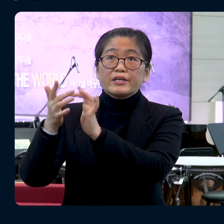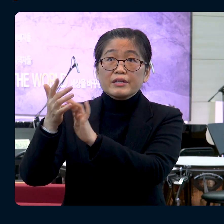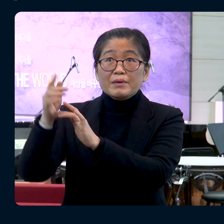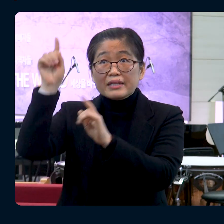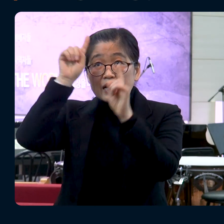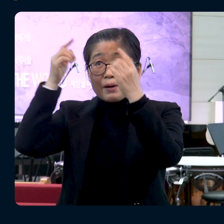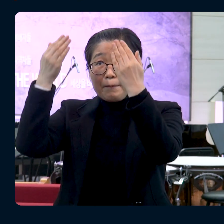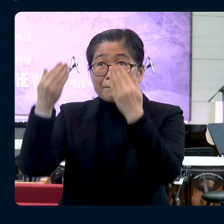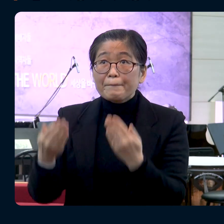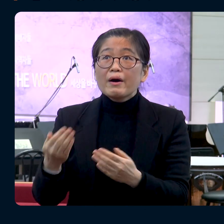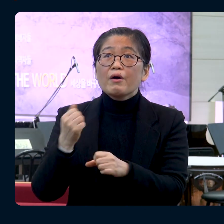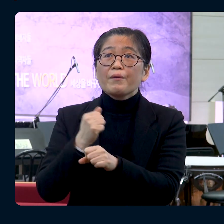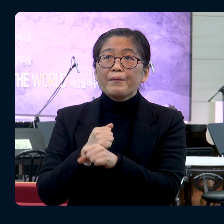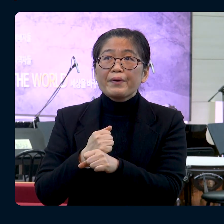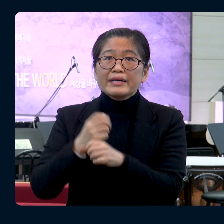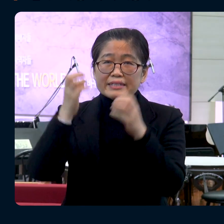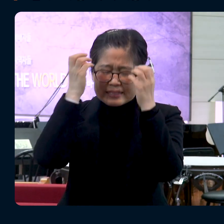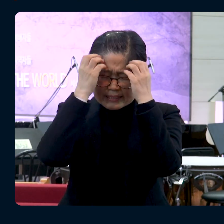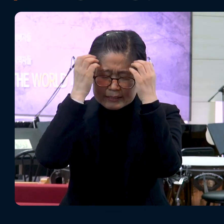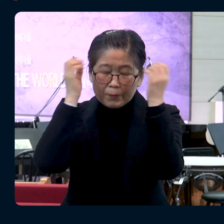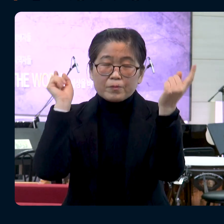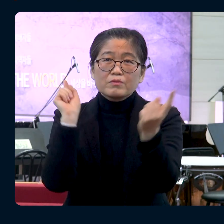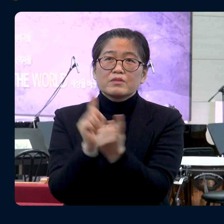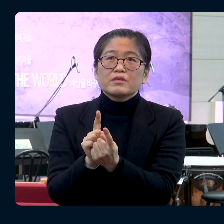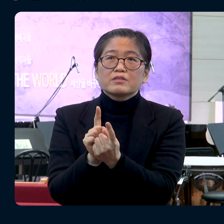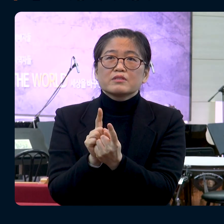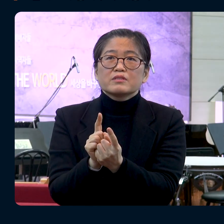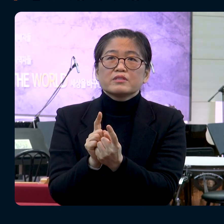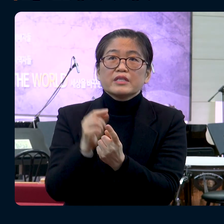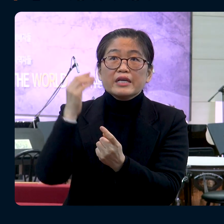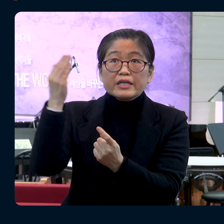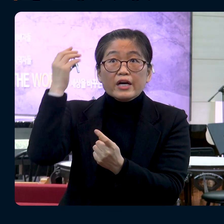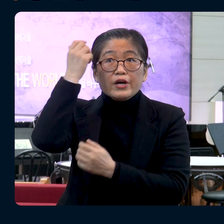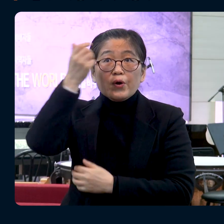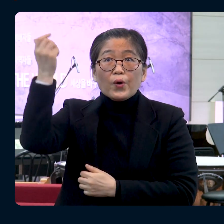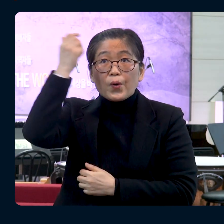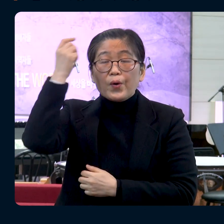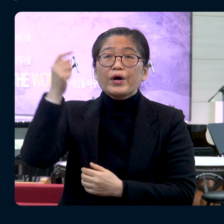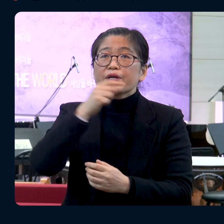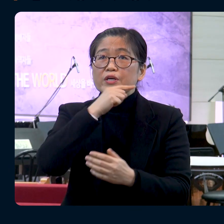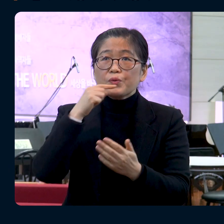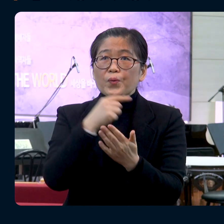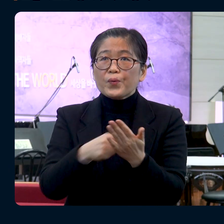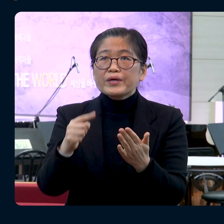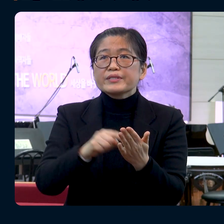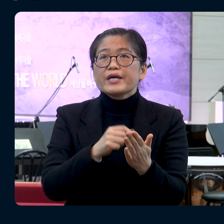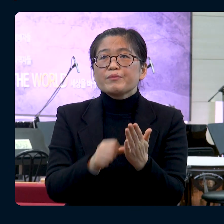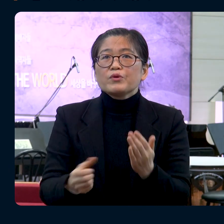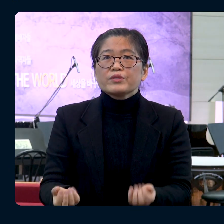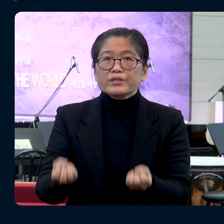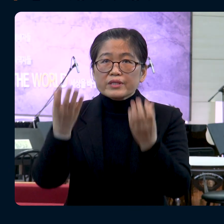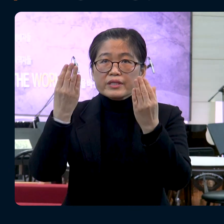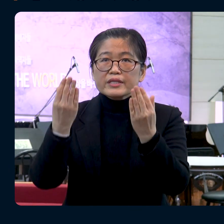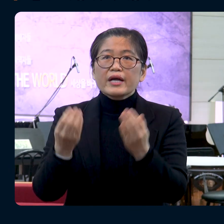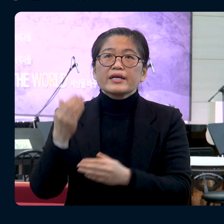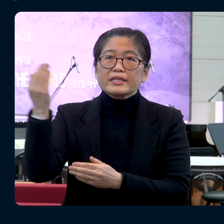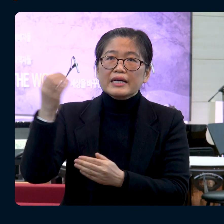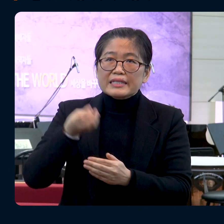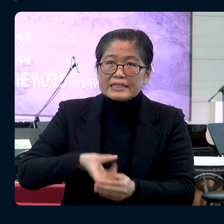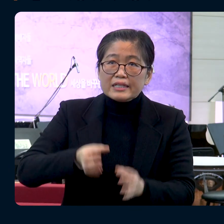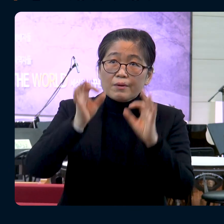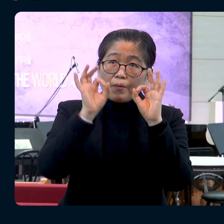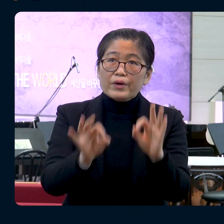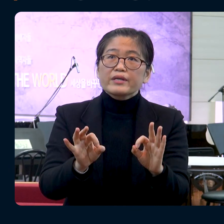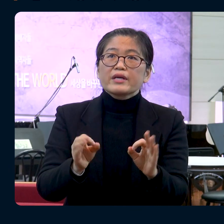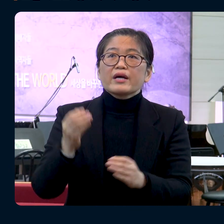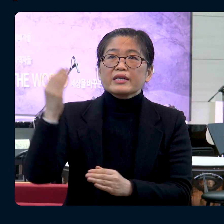여호와께서 그에게 상함을 받게 하시기를 원하사 질고를 당하게 하셨은즉 그의 영혼을 속건제물로 드리기에 이르면 그가